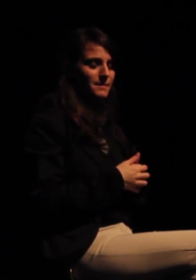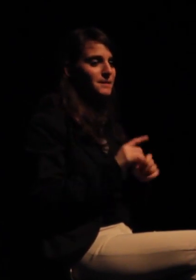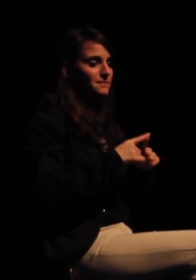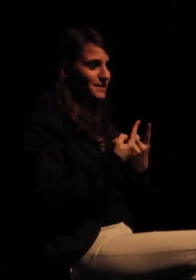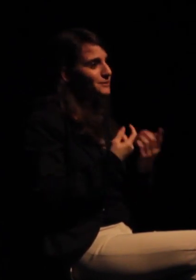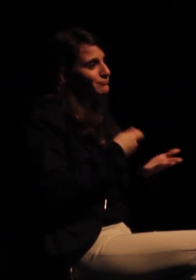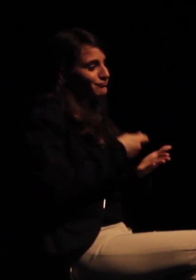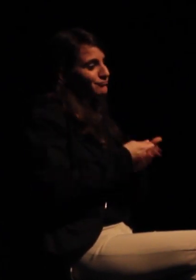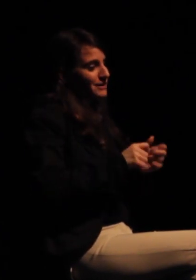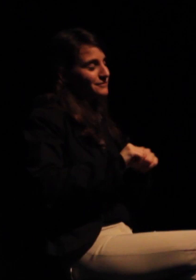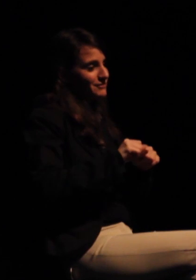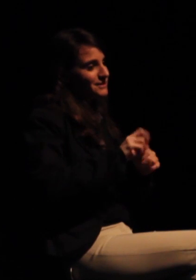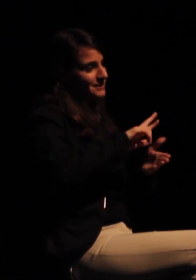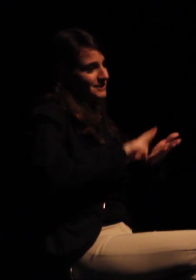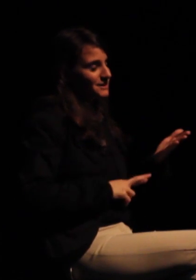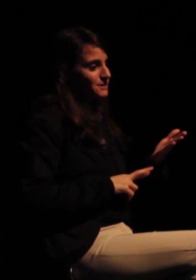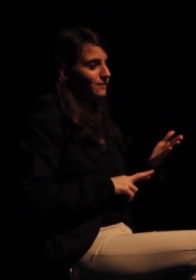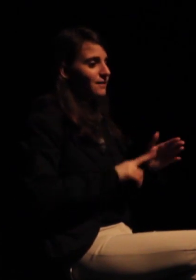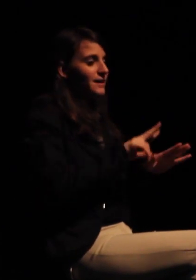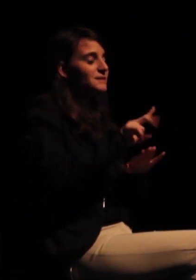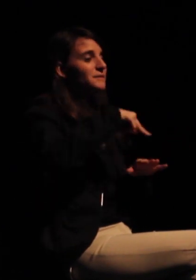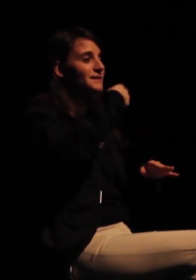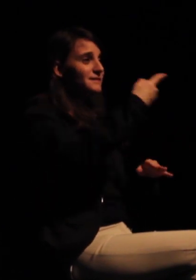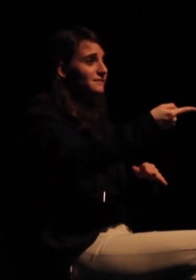isso, sempre. Na outra semana,